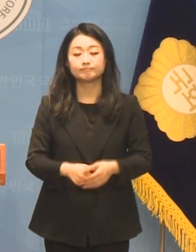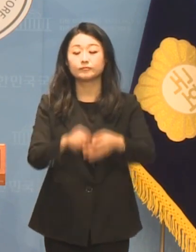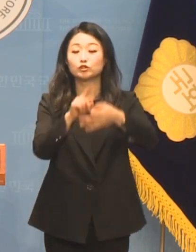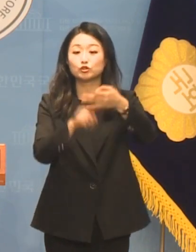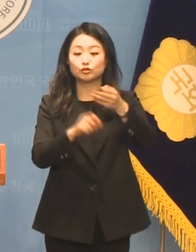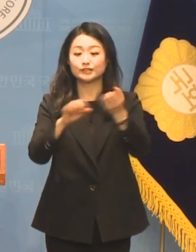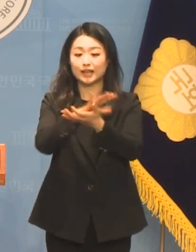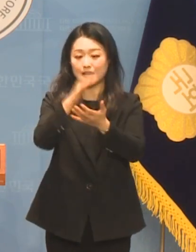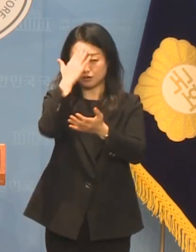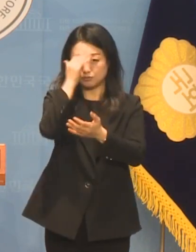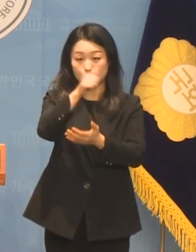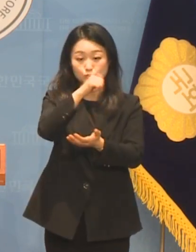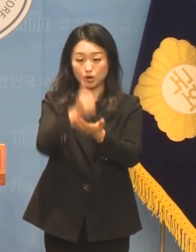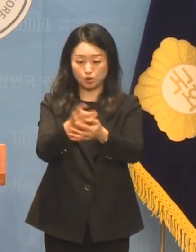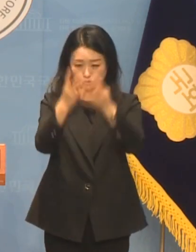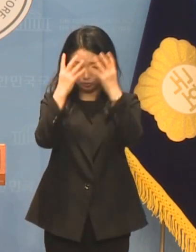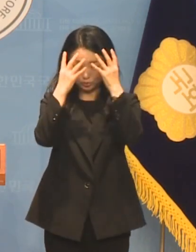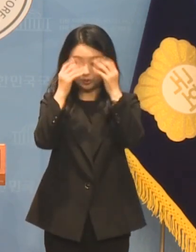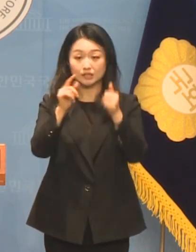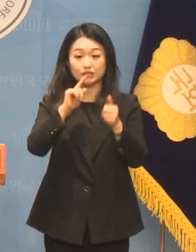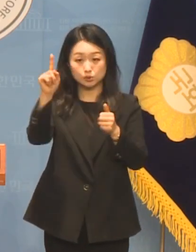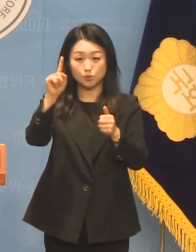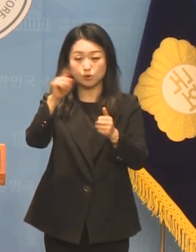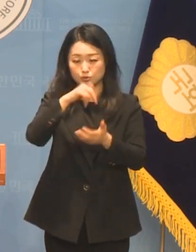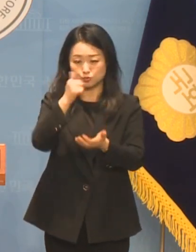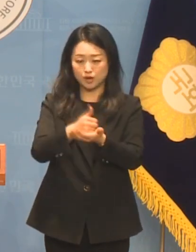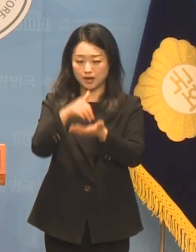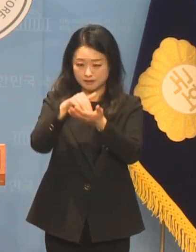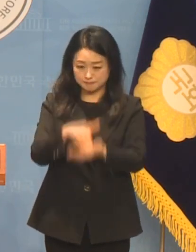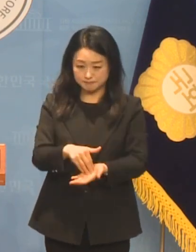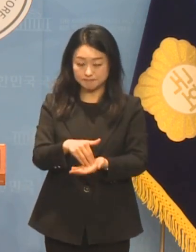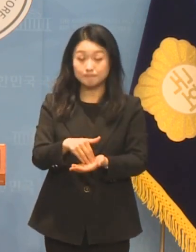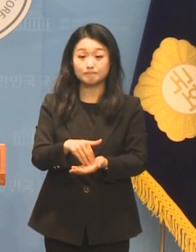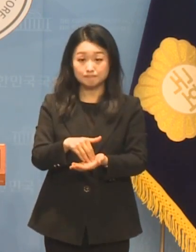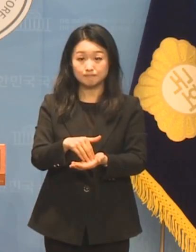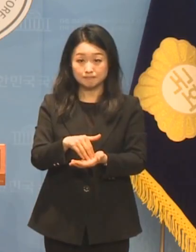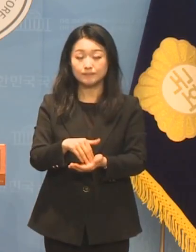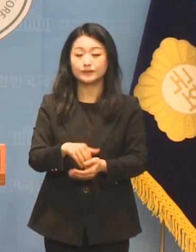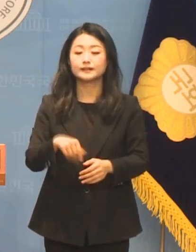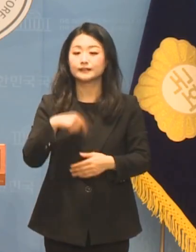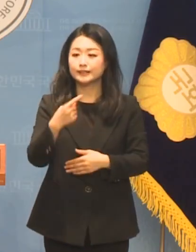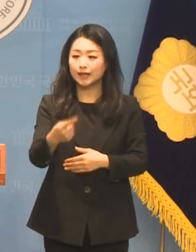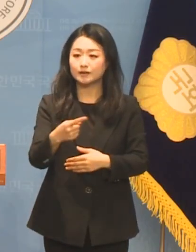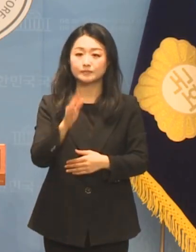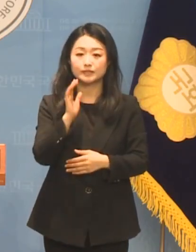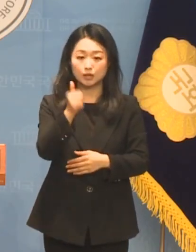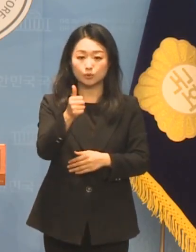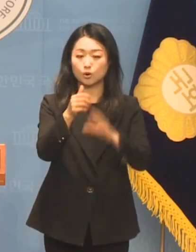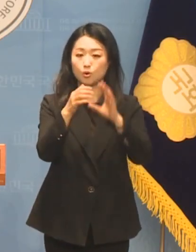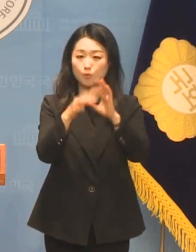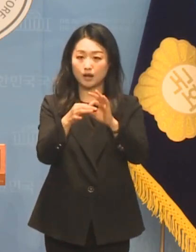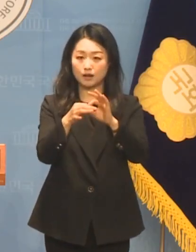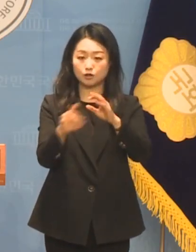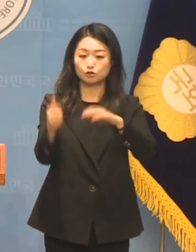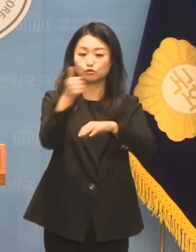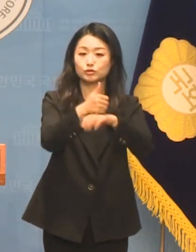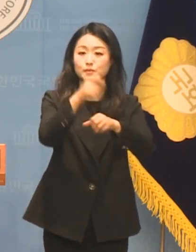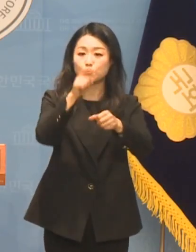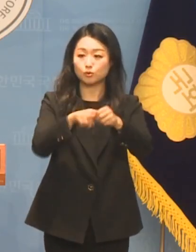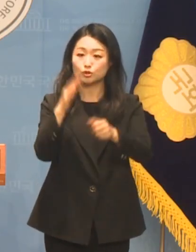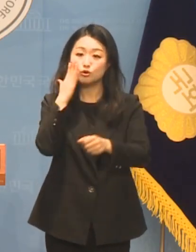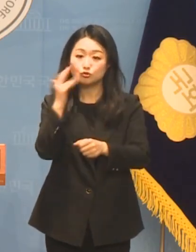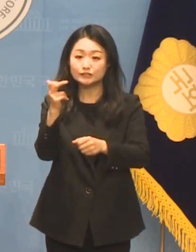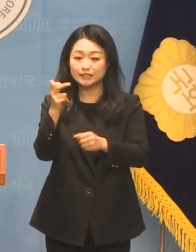윤석열은 내란 우두머리죄로 구속 기소되어 중형을 선고받을 운명이지만 본인의 대권 프로젝트를 위해 울산